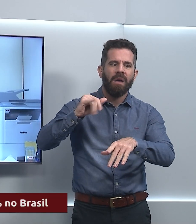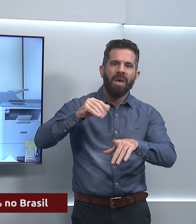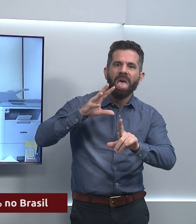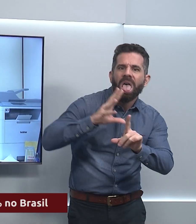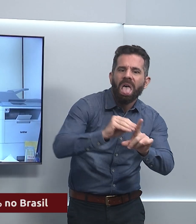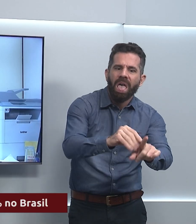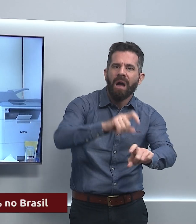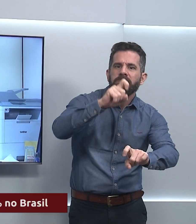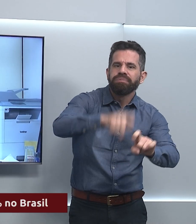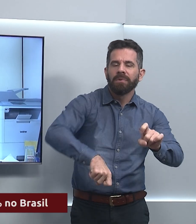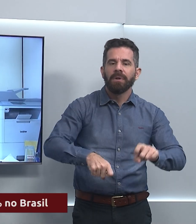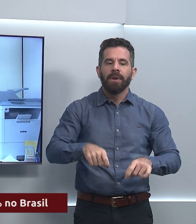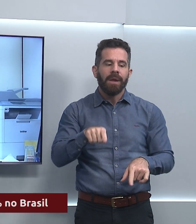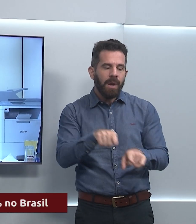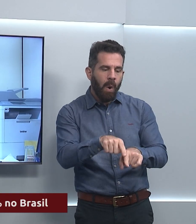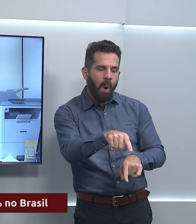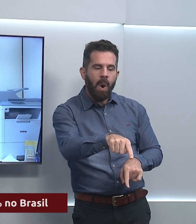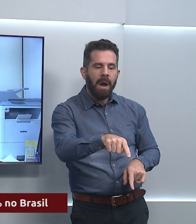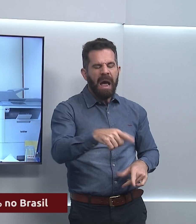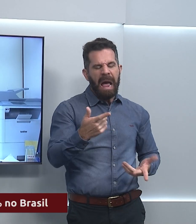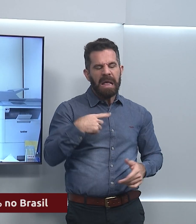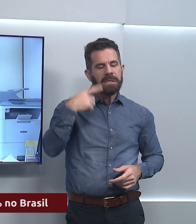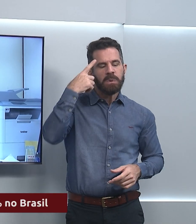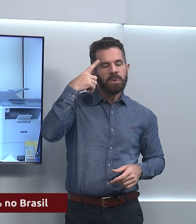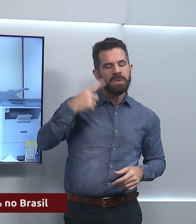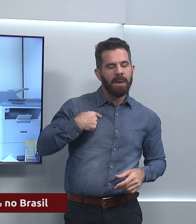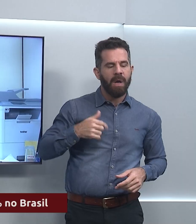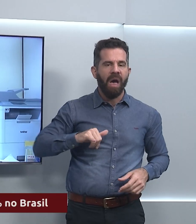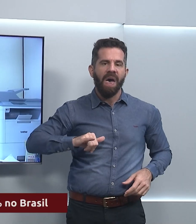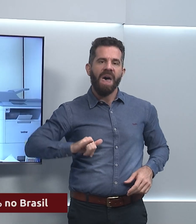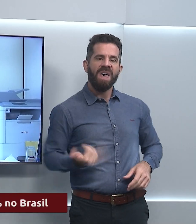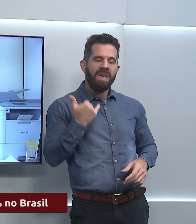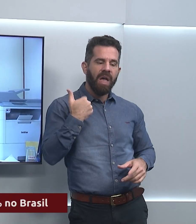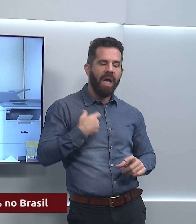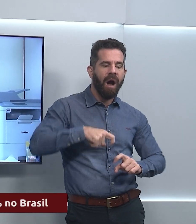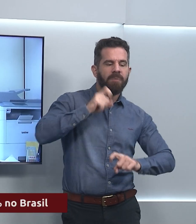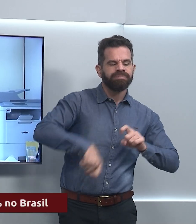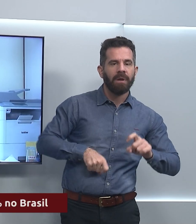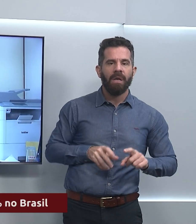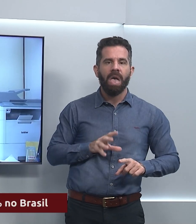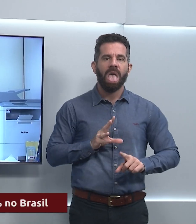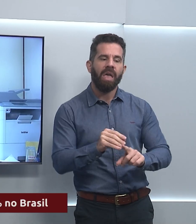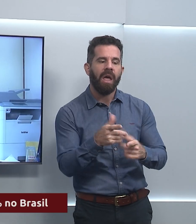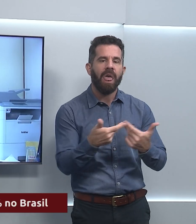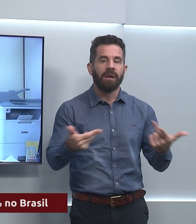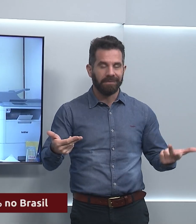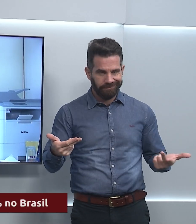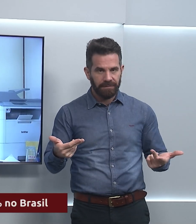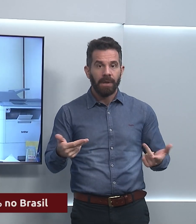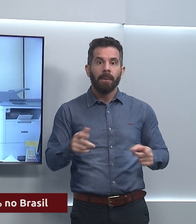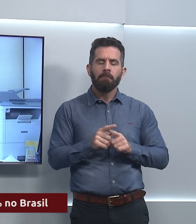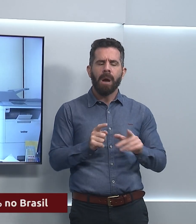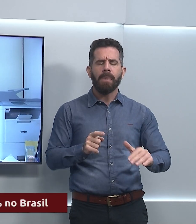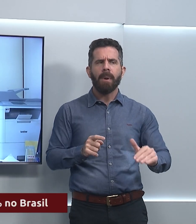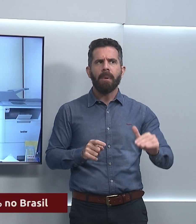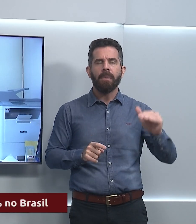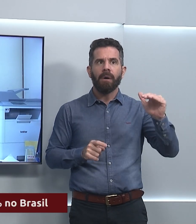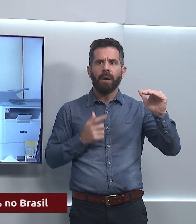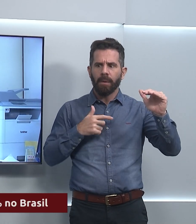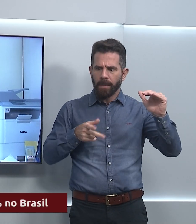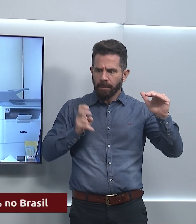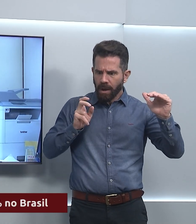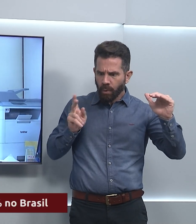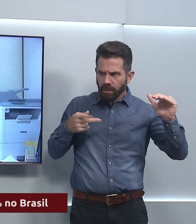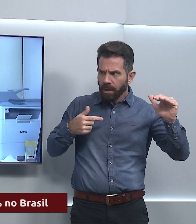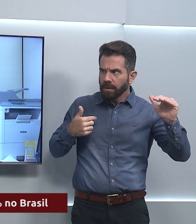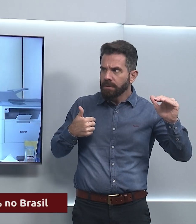ela não entende aquele ato. E, de fato, é com o passar do tempo que ela começa a perceber que foi vítima de um abuso. E